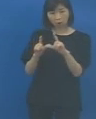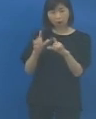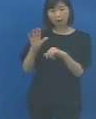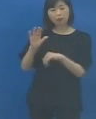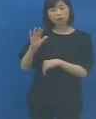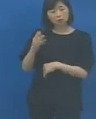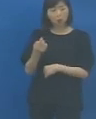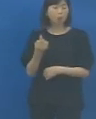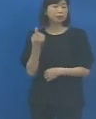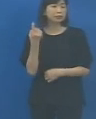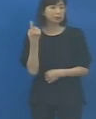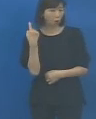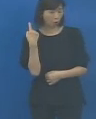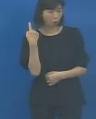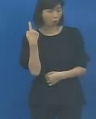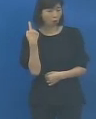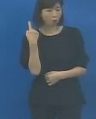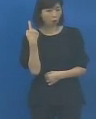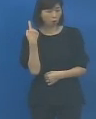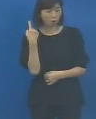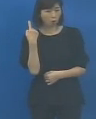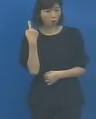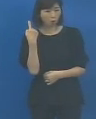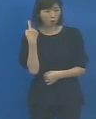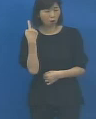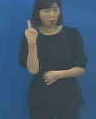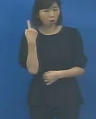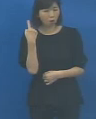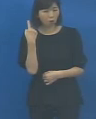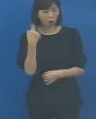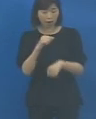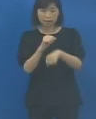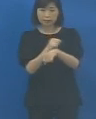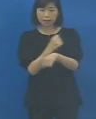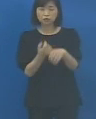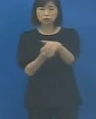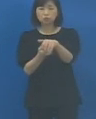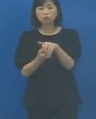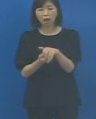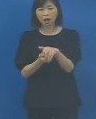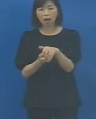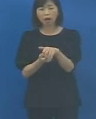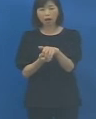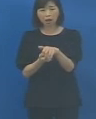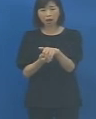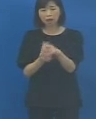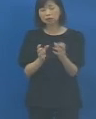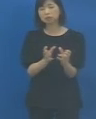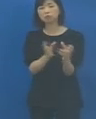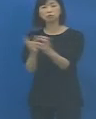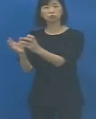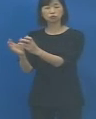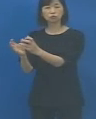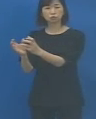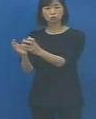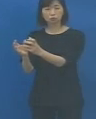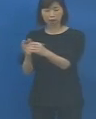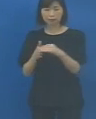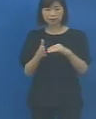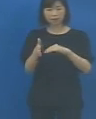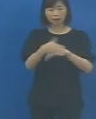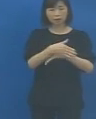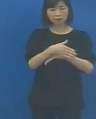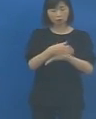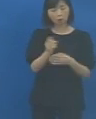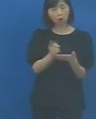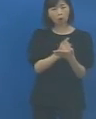して、やはり直接選手村の方に向かわれるというようにジャマイカとしての方